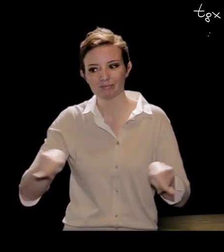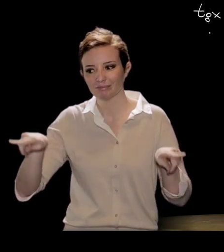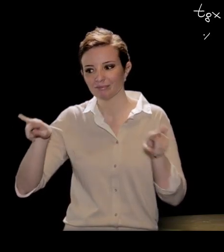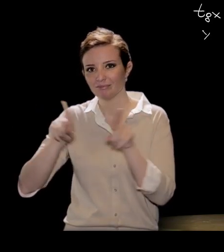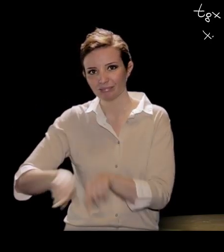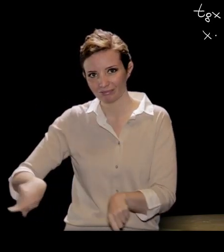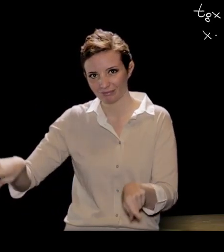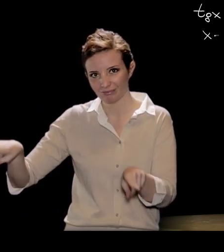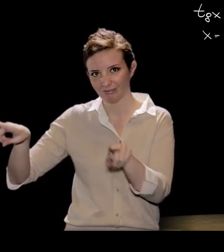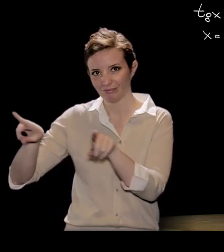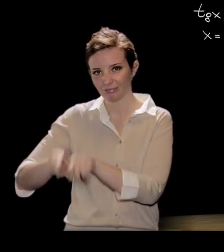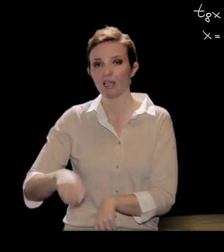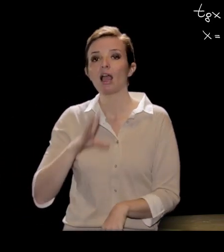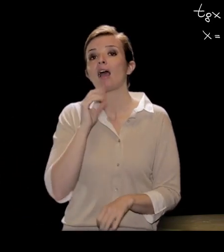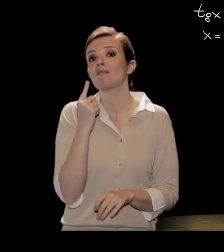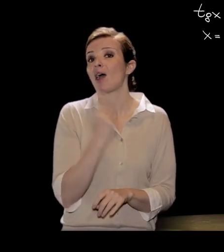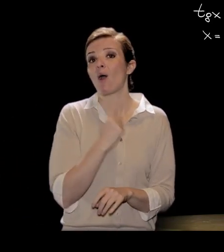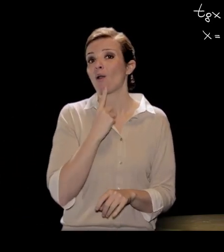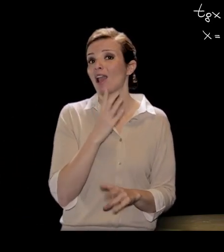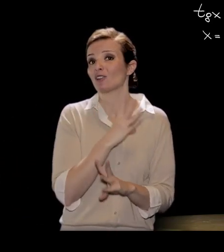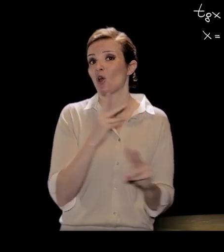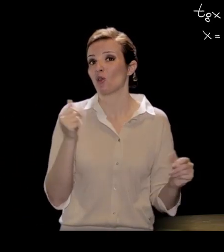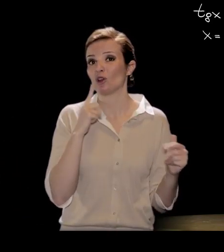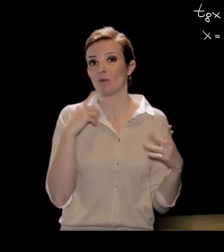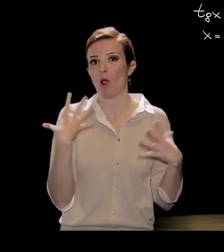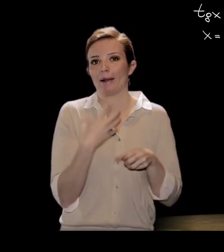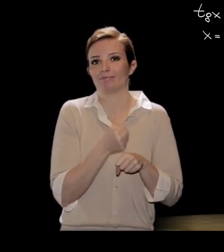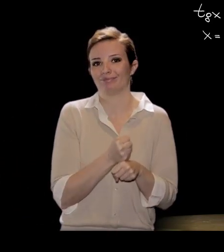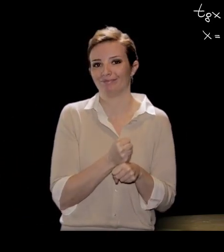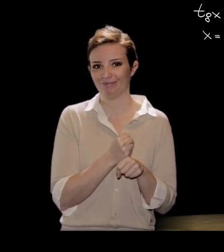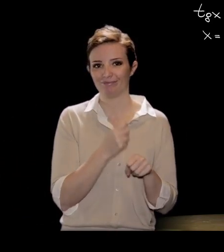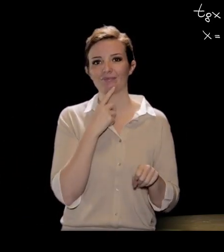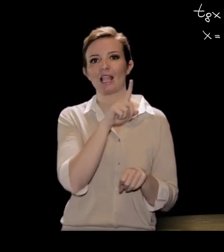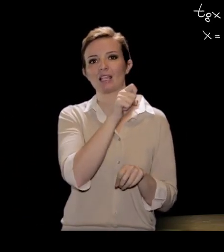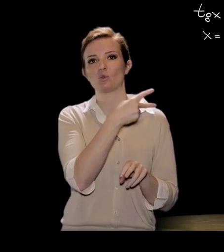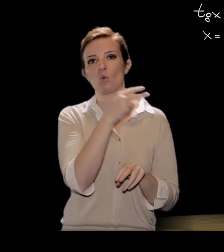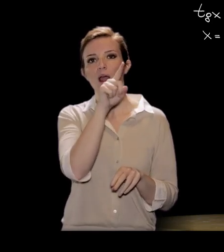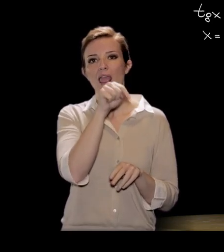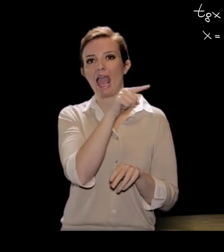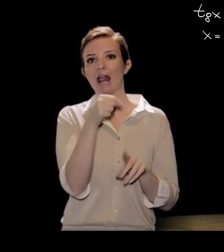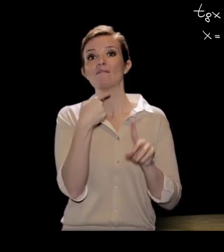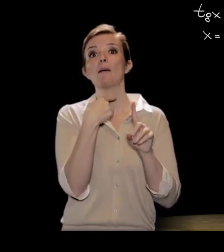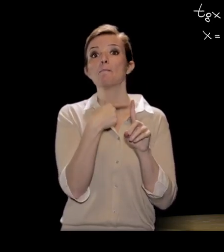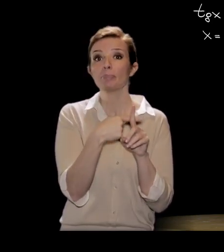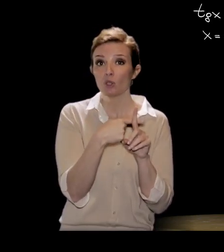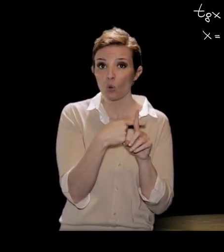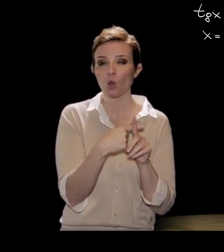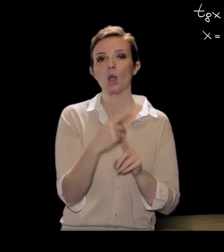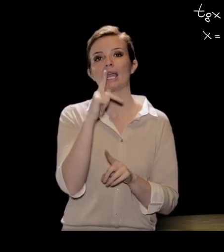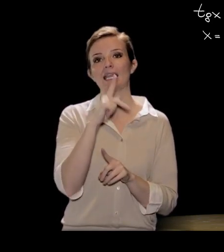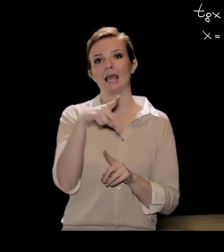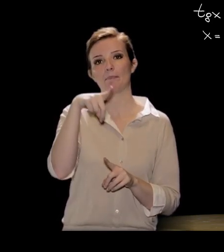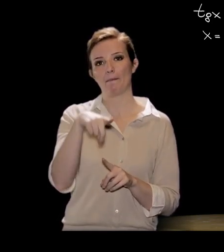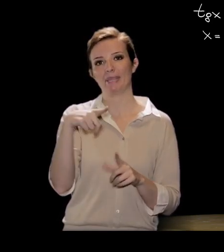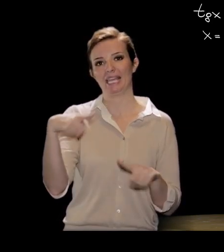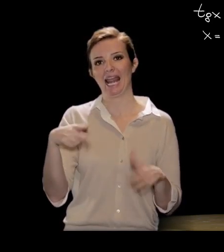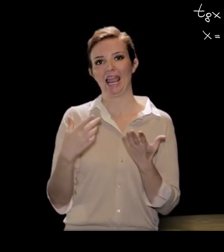qual è la soluzione? In realtà l'unica soluzione che possiamo sintetizzare in questo modo, x uguale ad α più kπ.